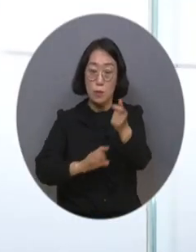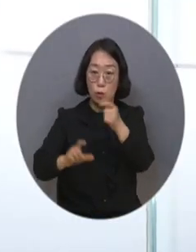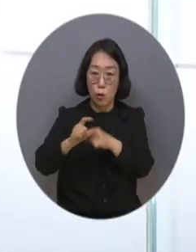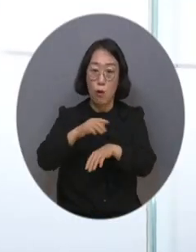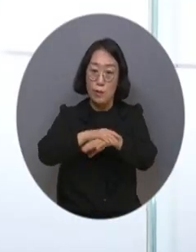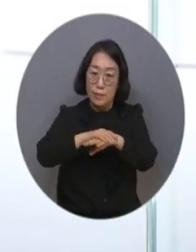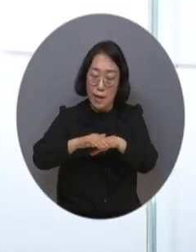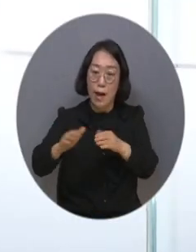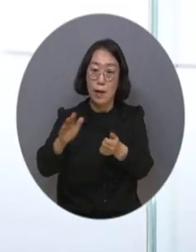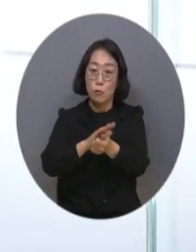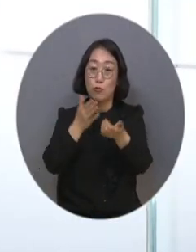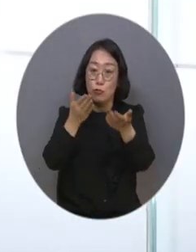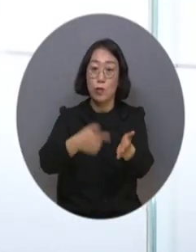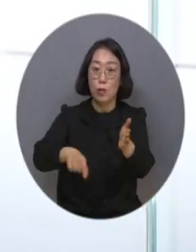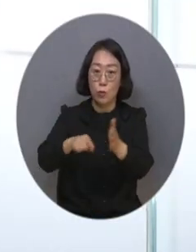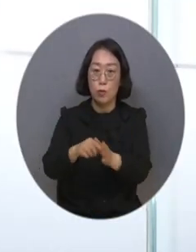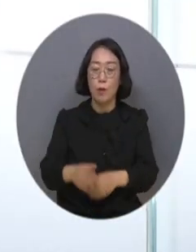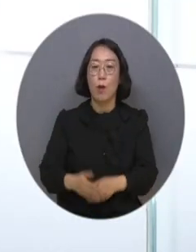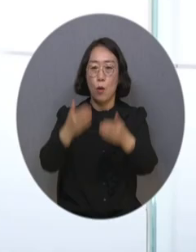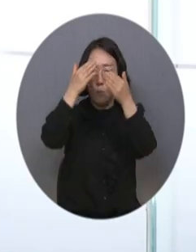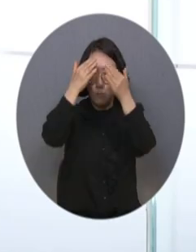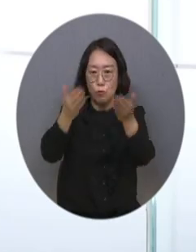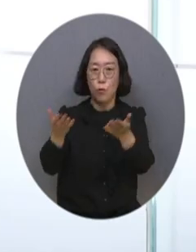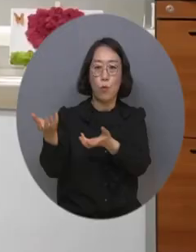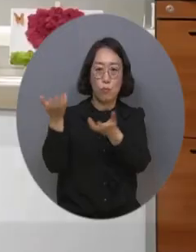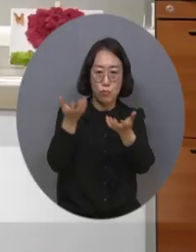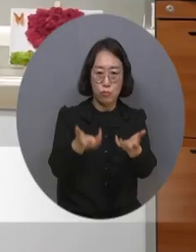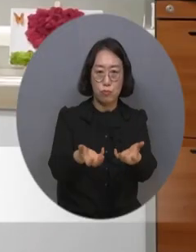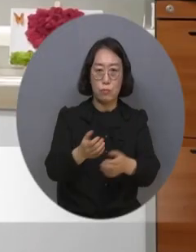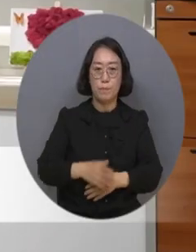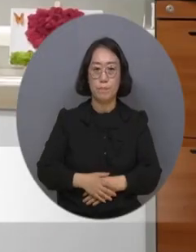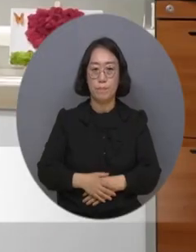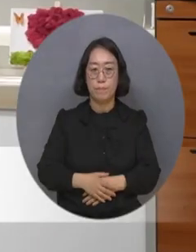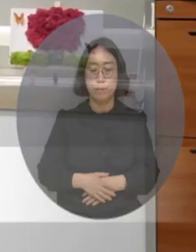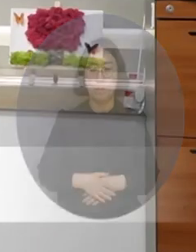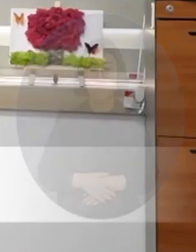체계를 강화하기 위해 무상으로 대여합니다.